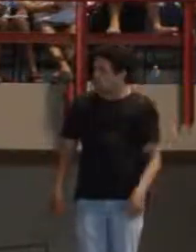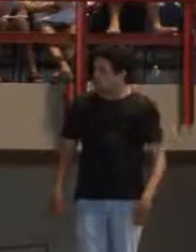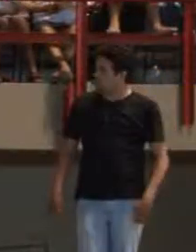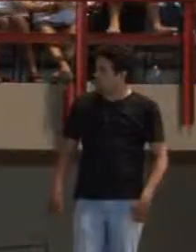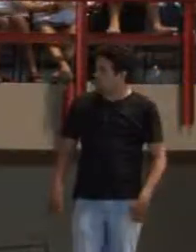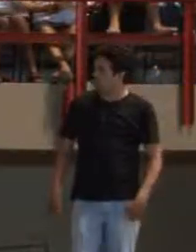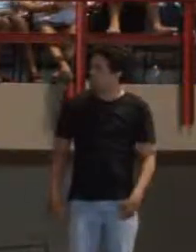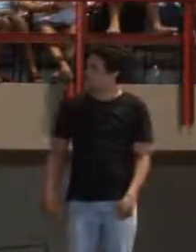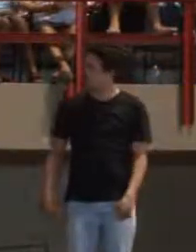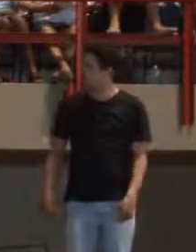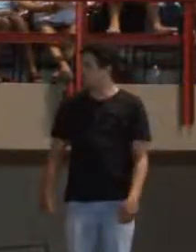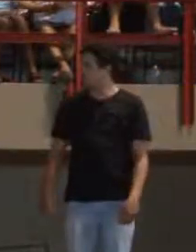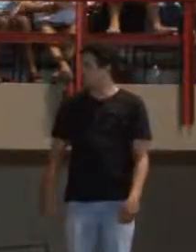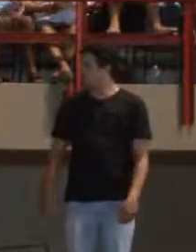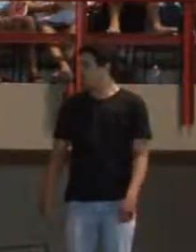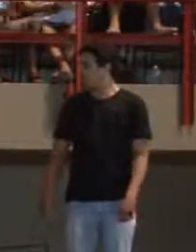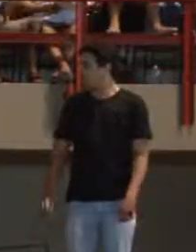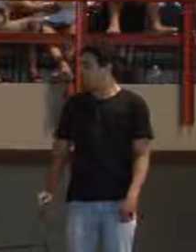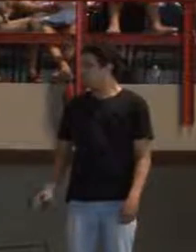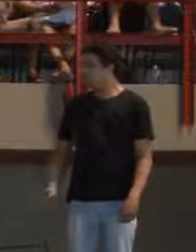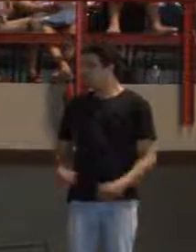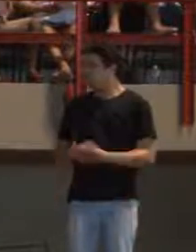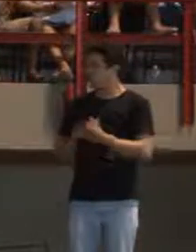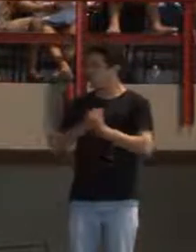a primeira aqui.